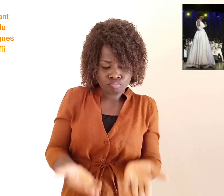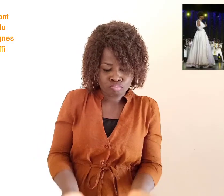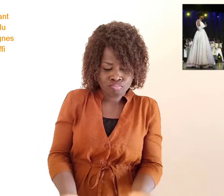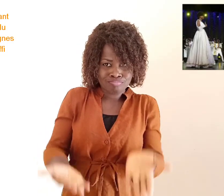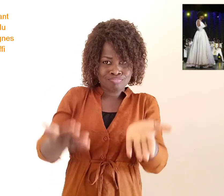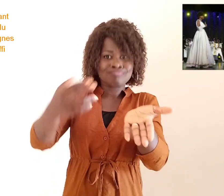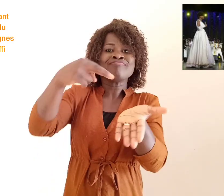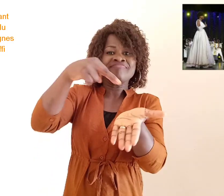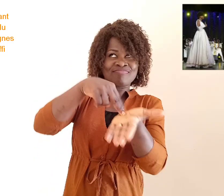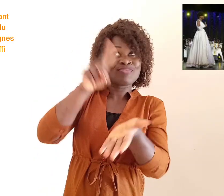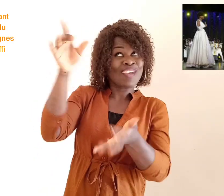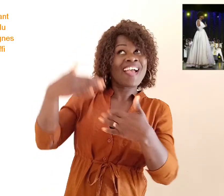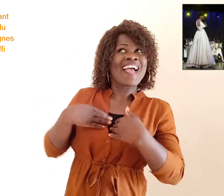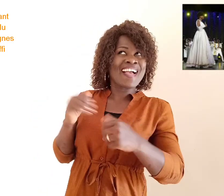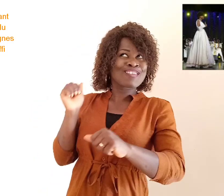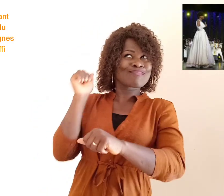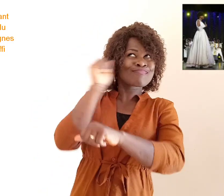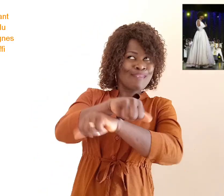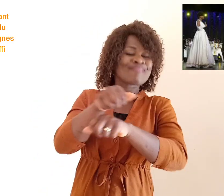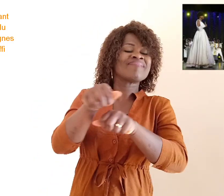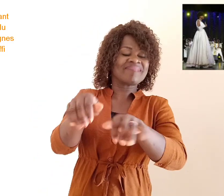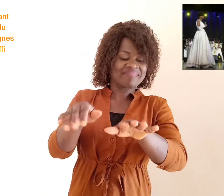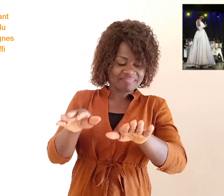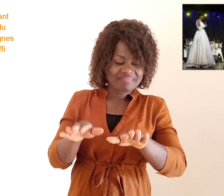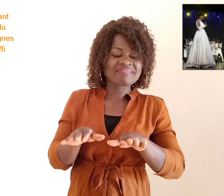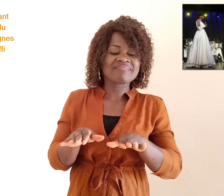Le vainqueur de l'Adam